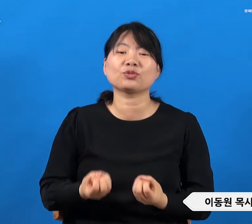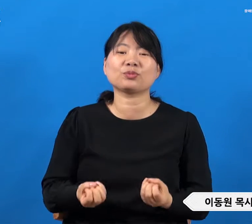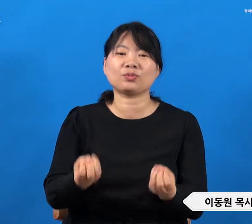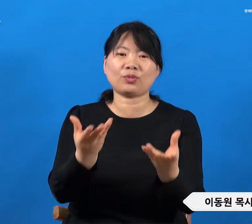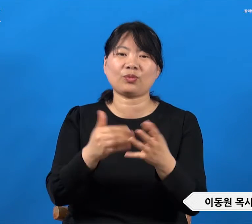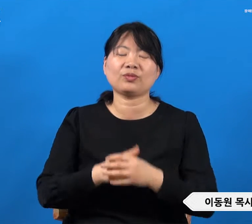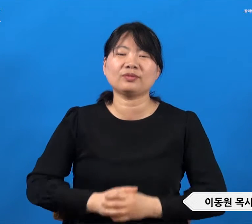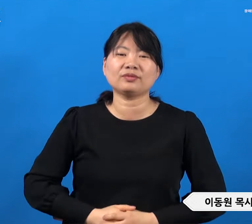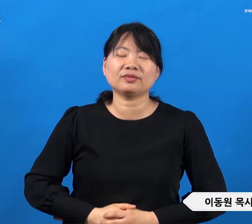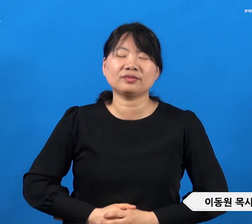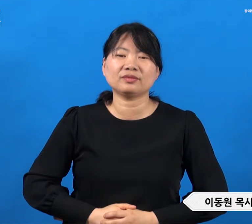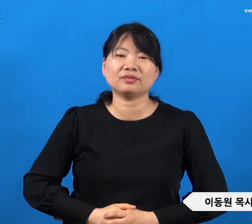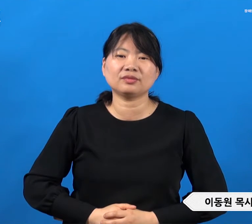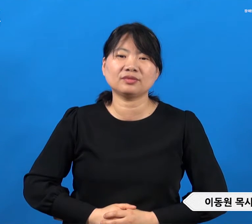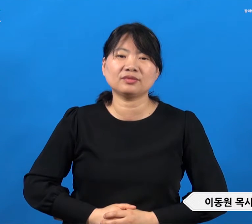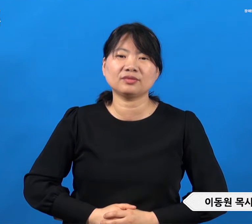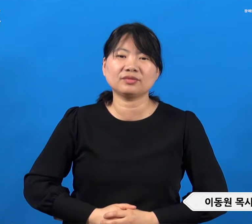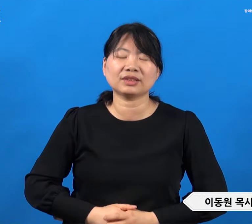축복합니다.